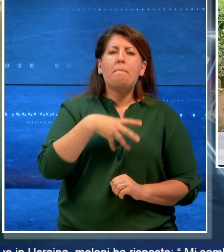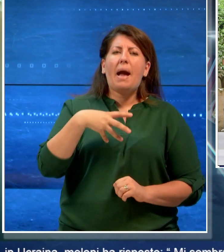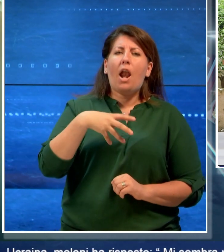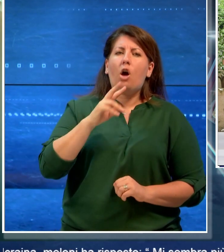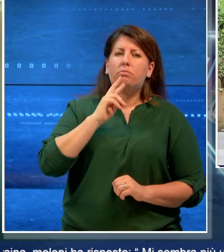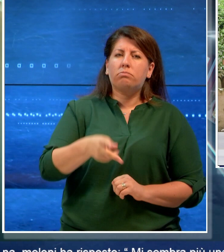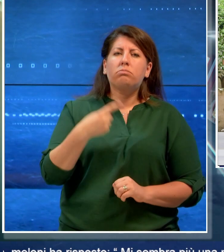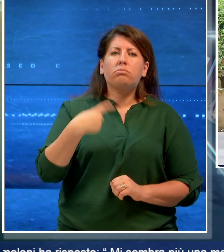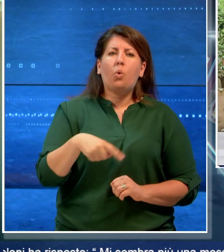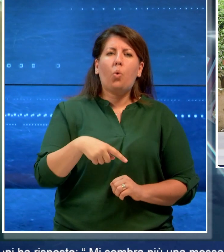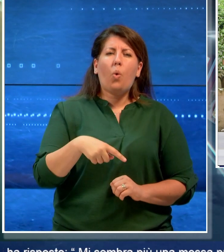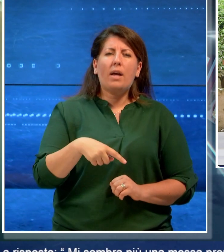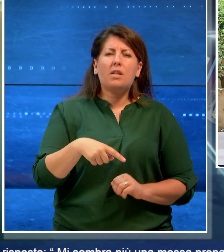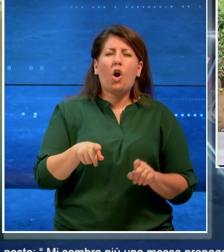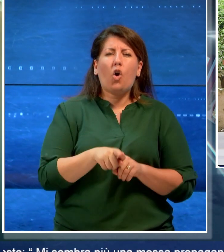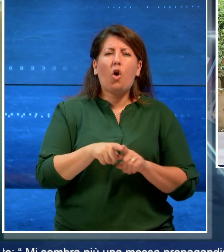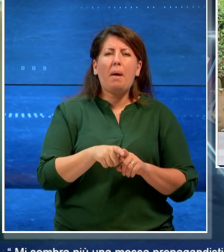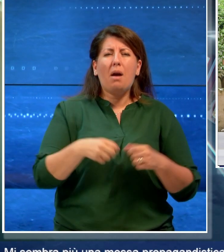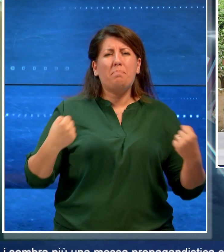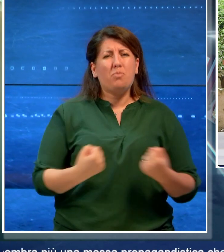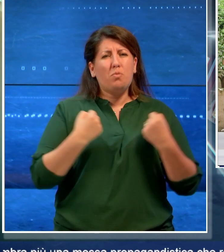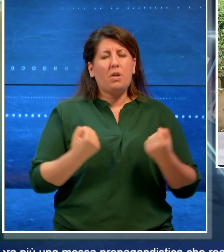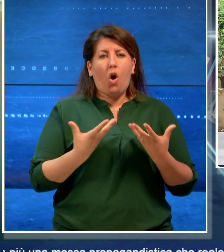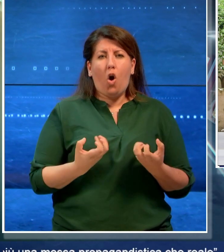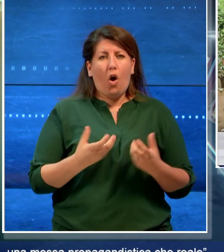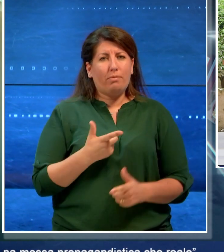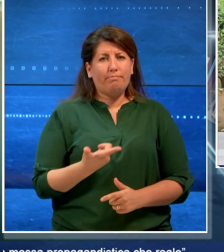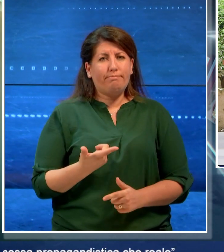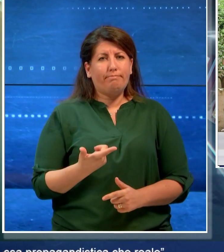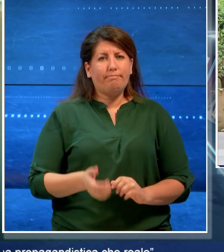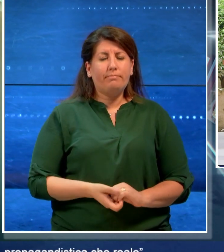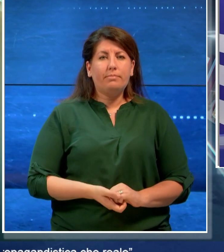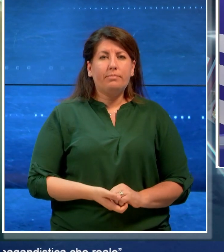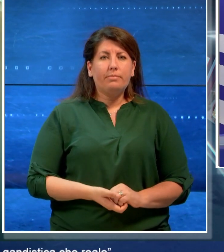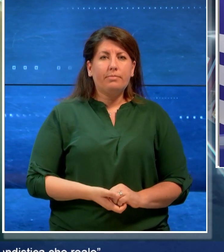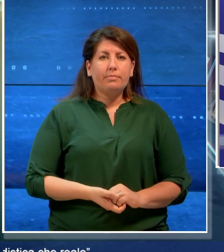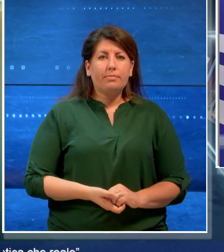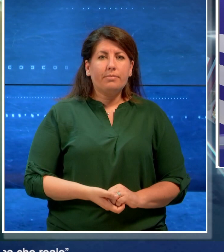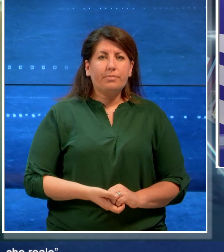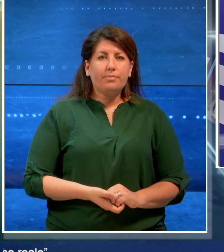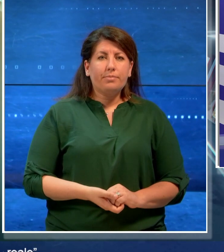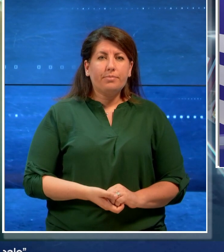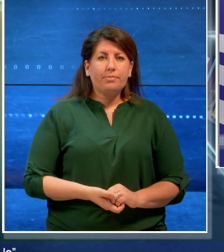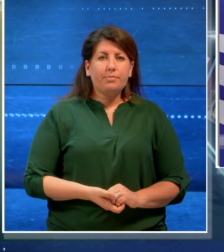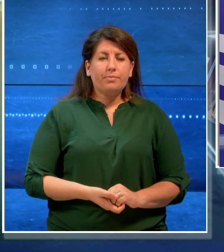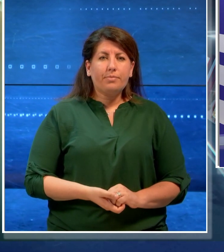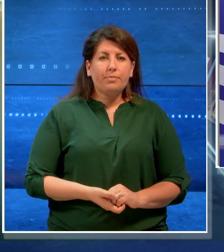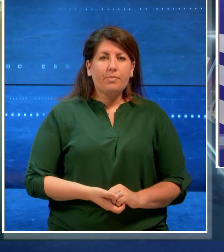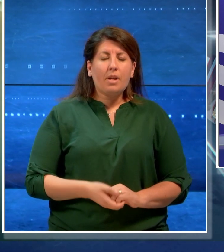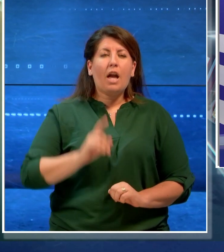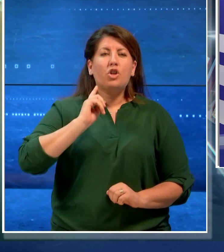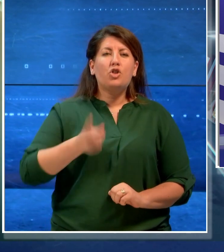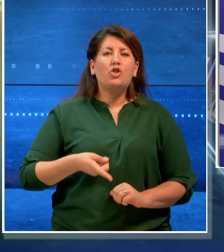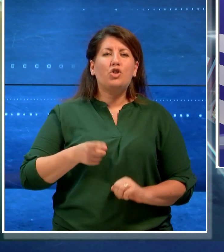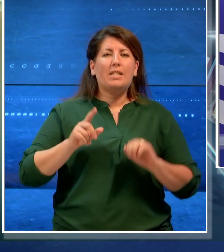mossa propagandistica che reale e ancora G7